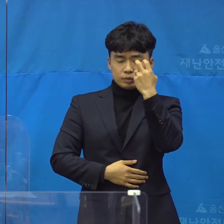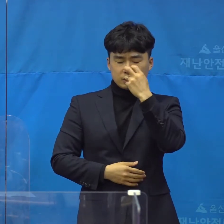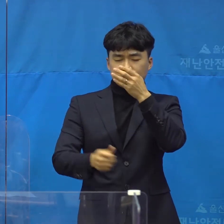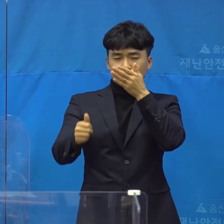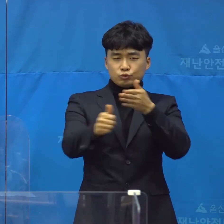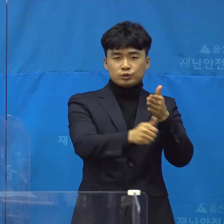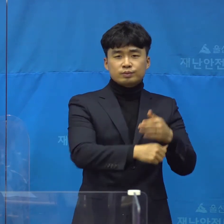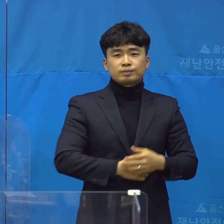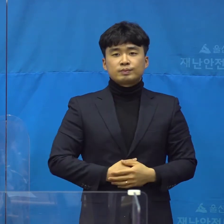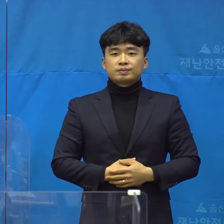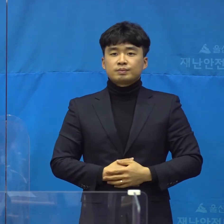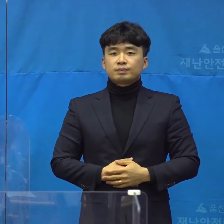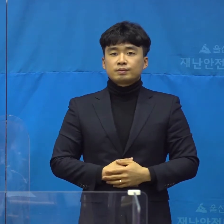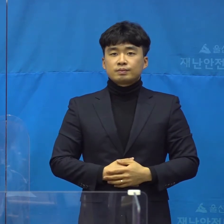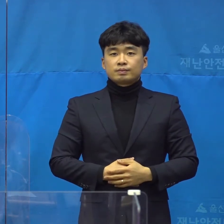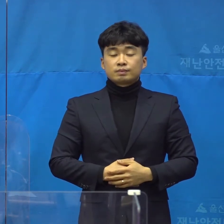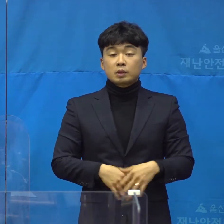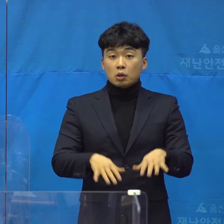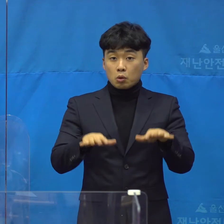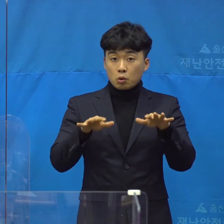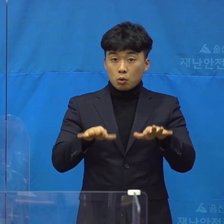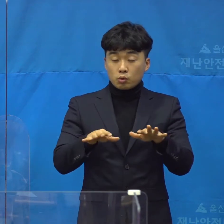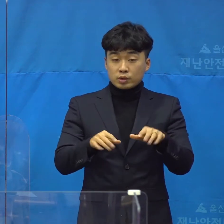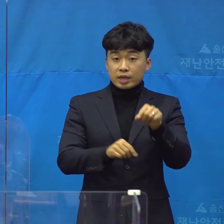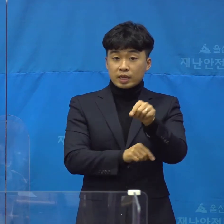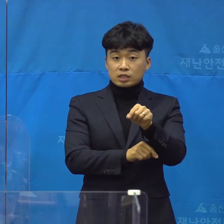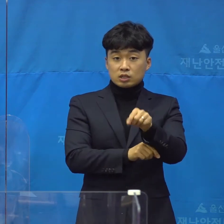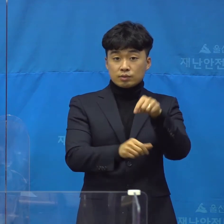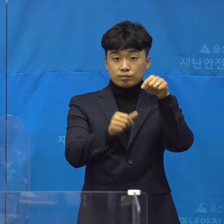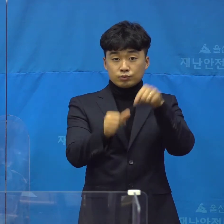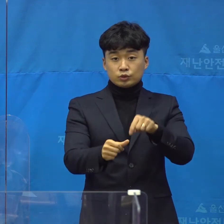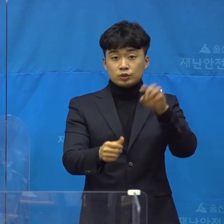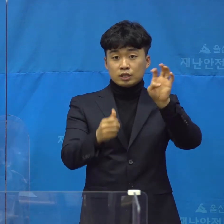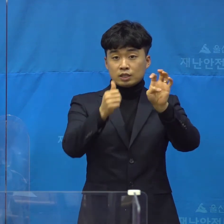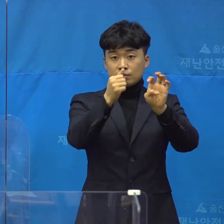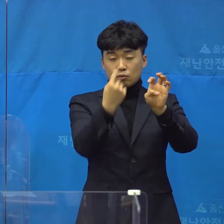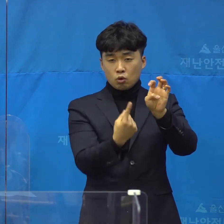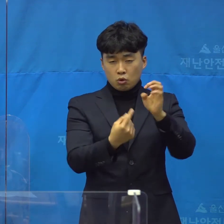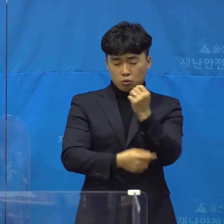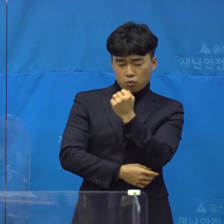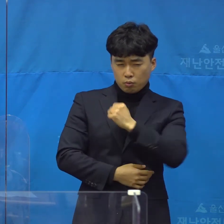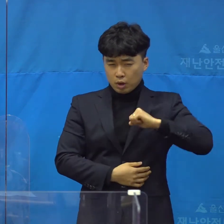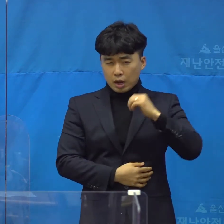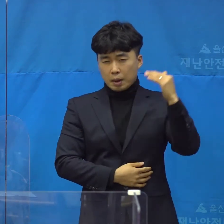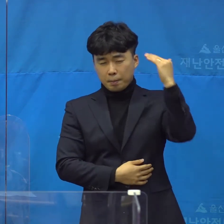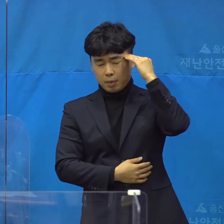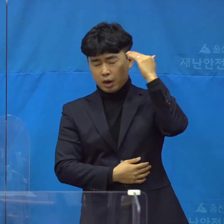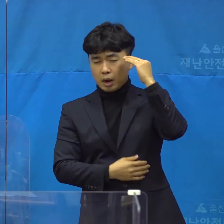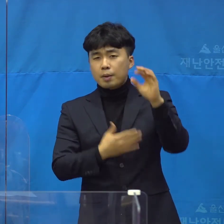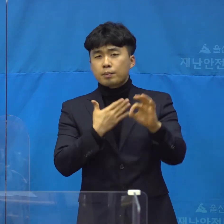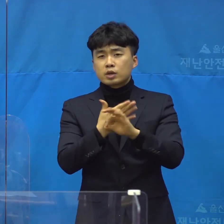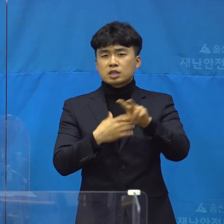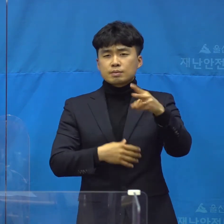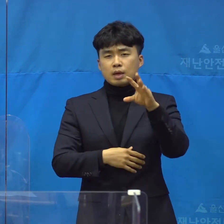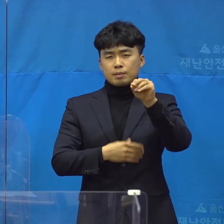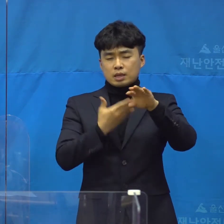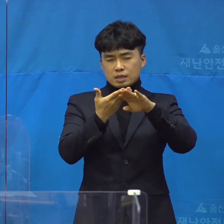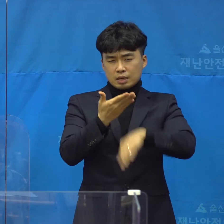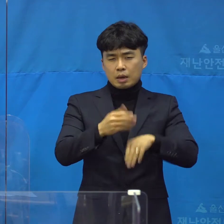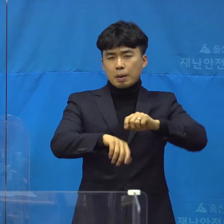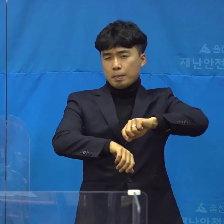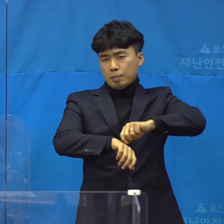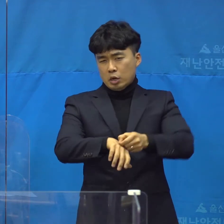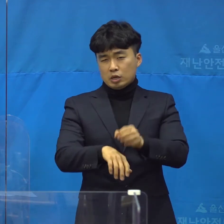간곡히 호소드립니다. 오늘 발령되는 행정조치 제40호를 위반하거나 방해하는 경우 200만원 이하의